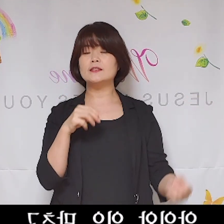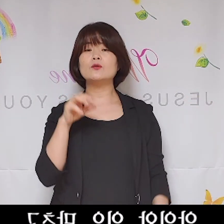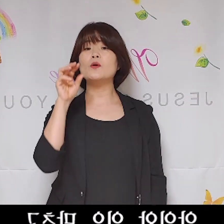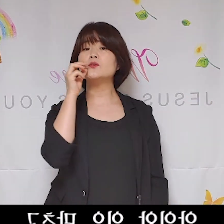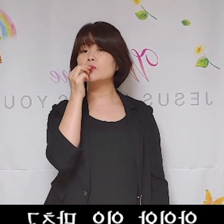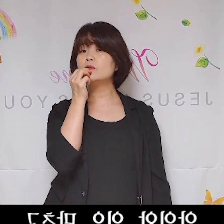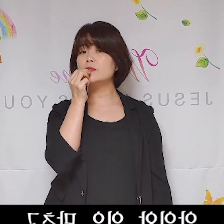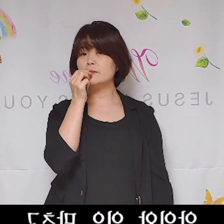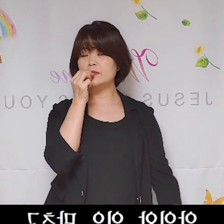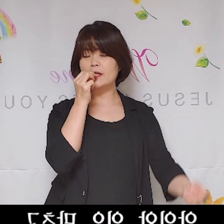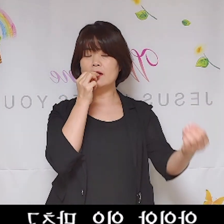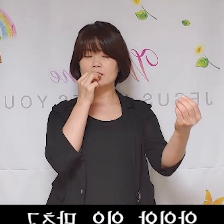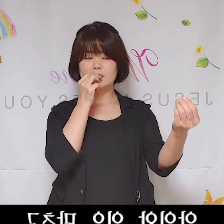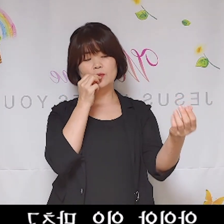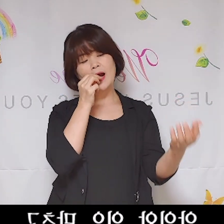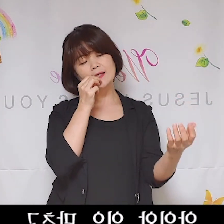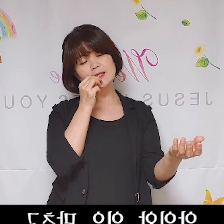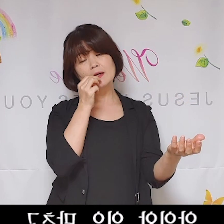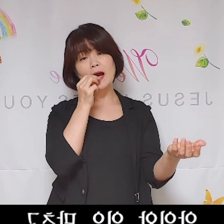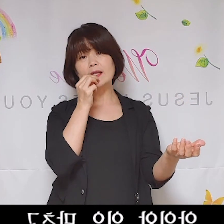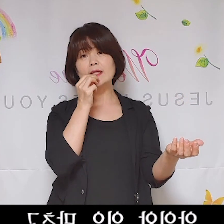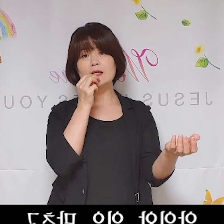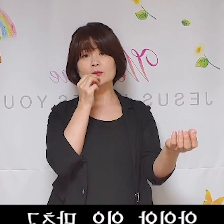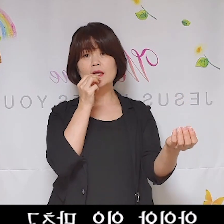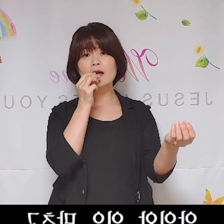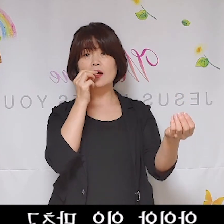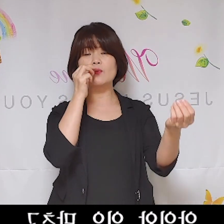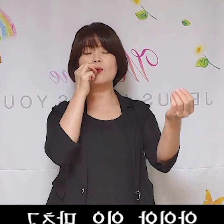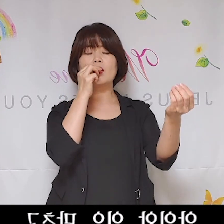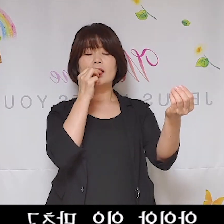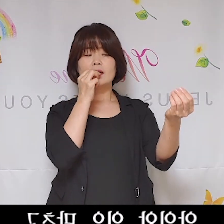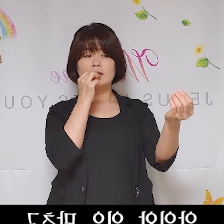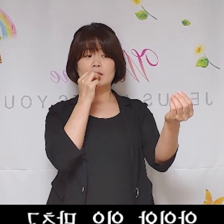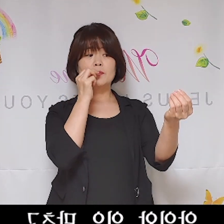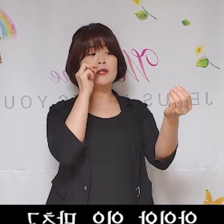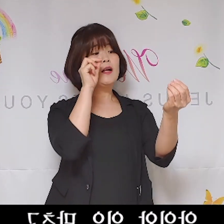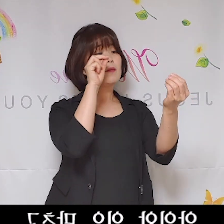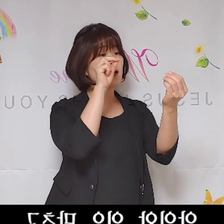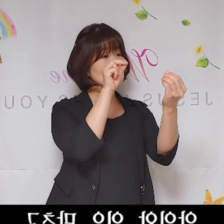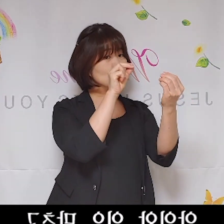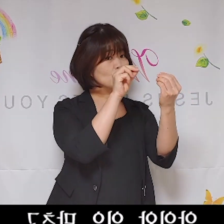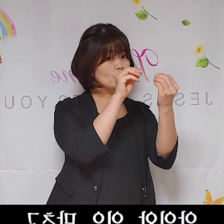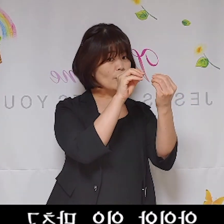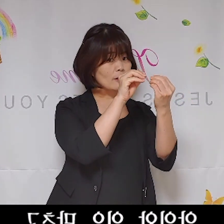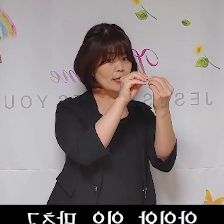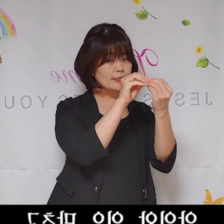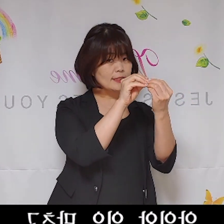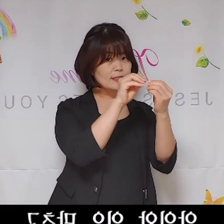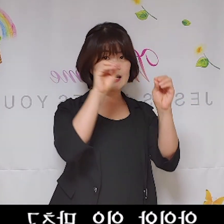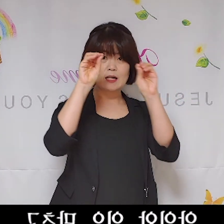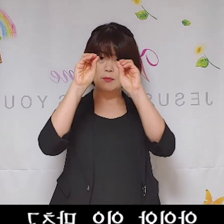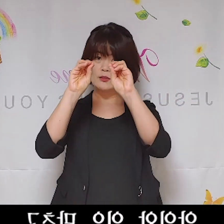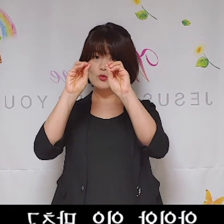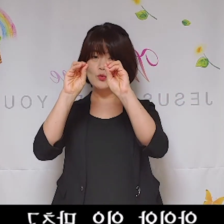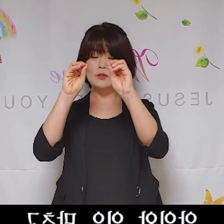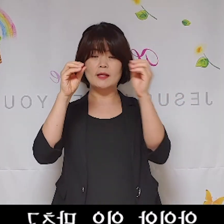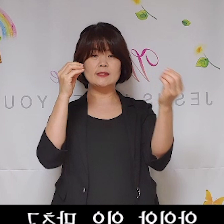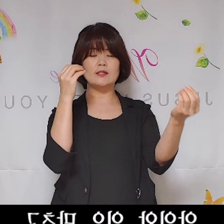여기서는 왼손으로 찝을게요. 그리고 아기가 아래에 있다고 생각하고 입을 맞추는 거예요. 같이 약간 만두손을